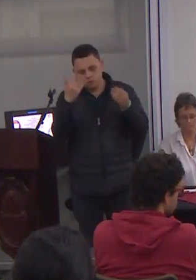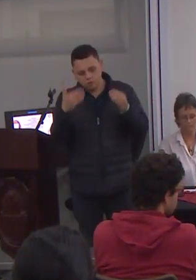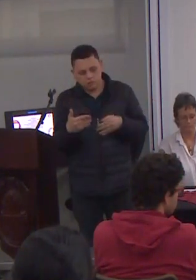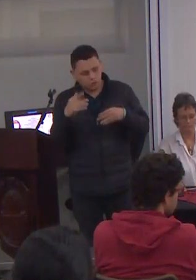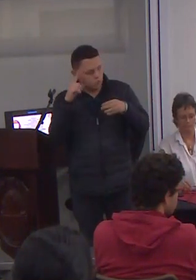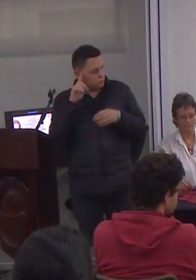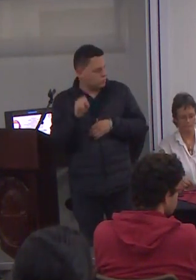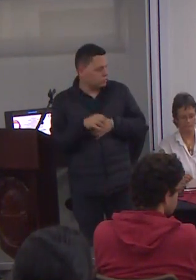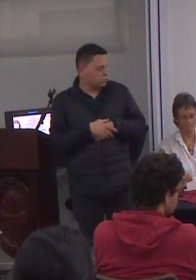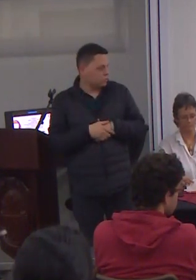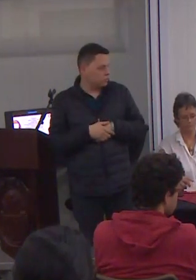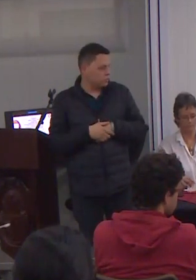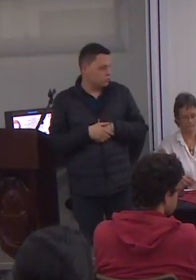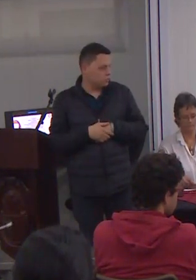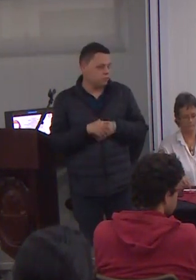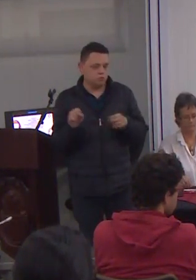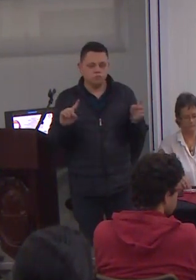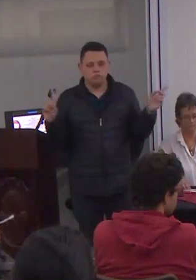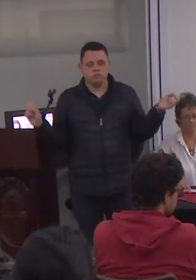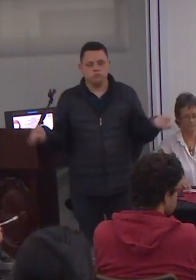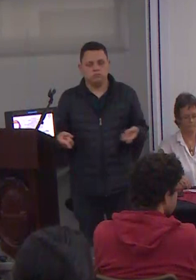voy a ser muy breve en la respuesta